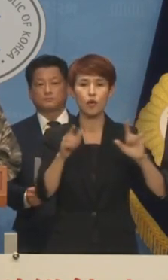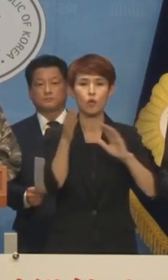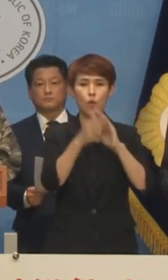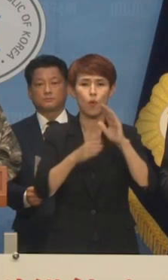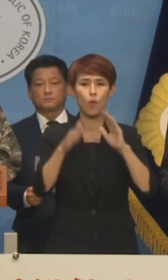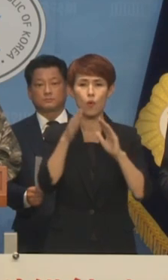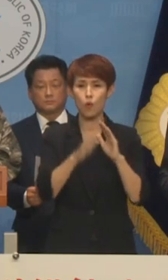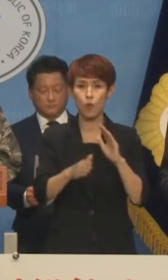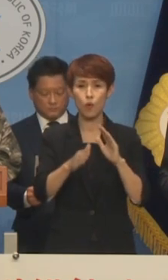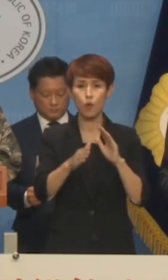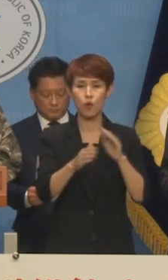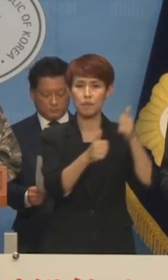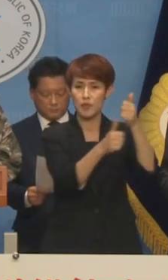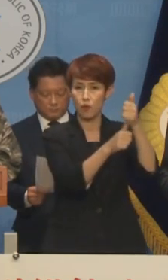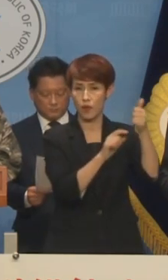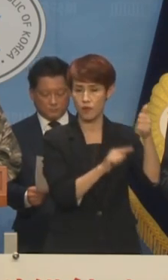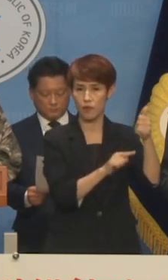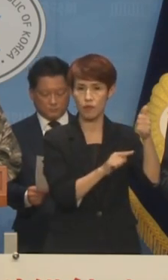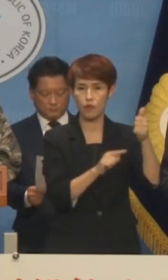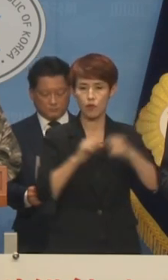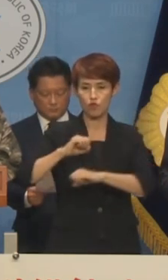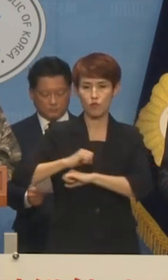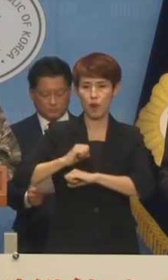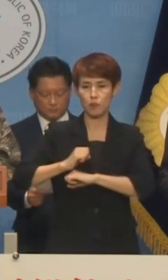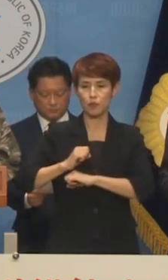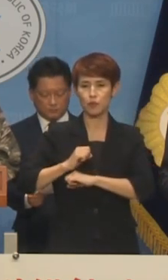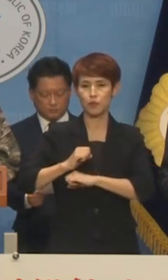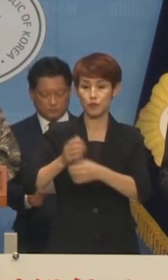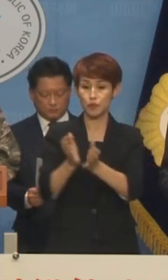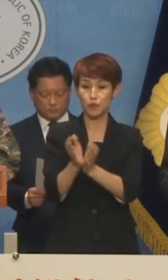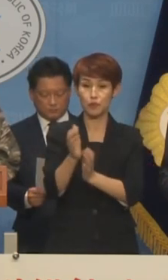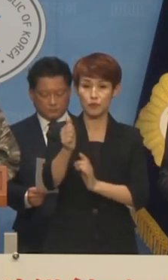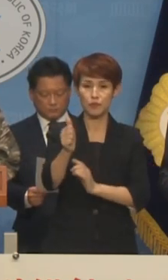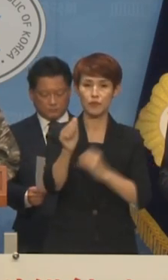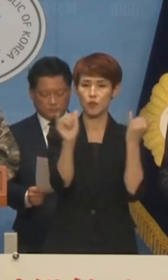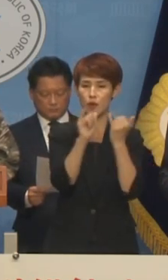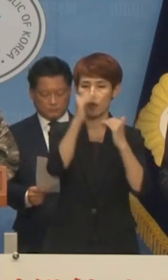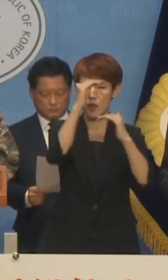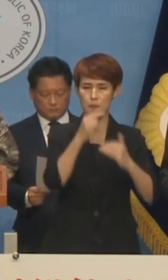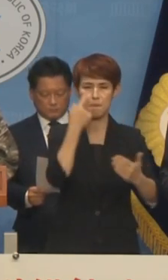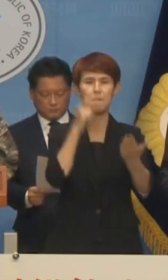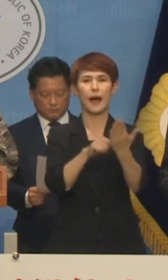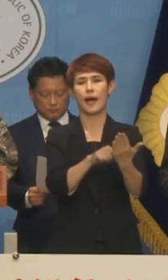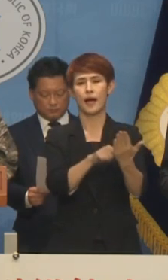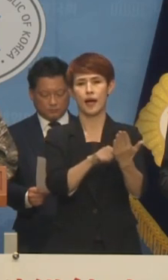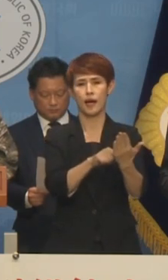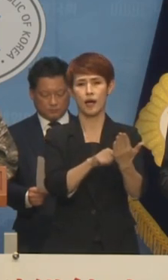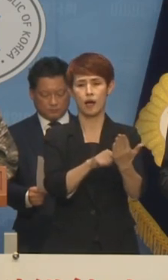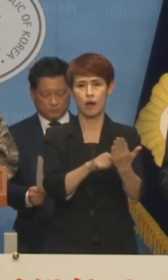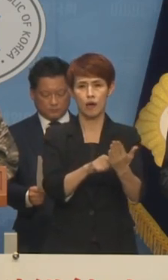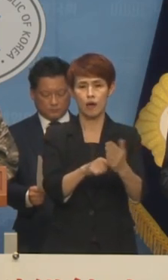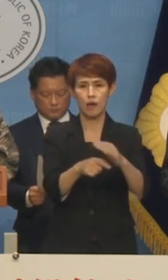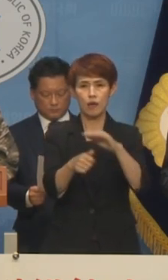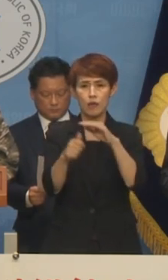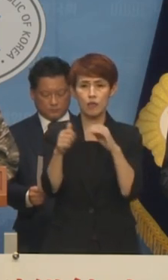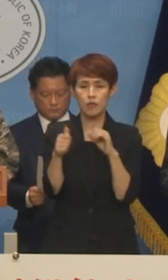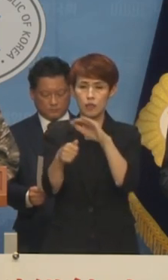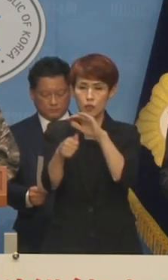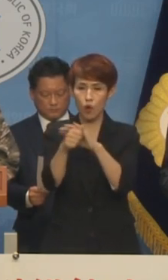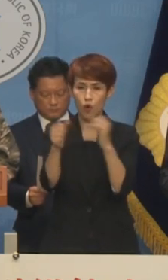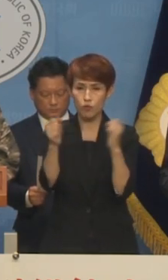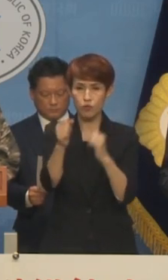공직기관 비서관은 국방부 참모와 통화한 내역이 나온 겁니다. 실제로 경북경찰청